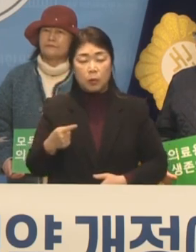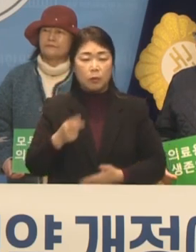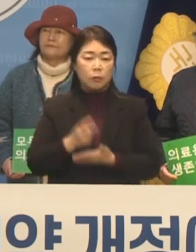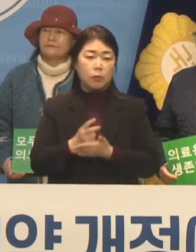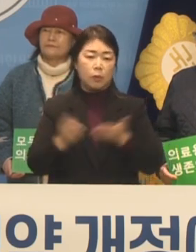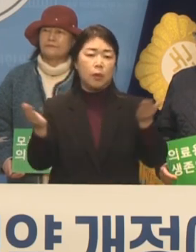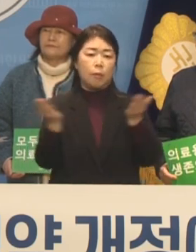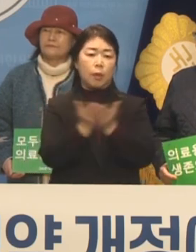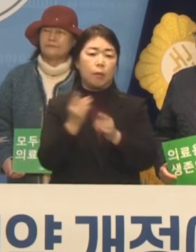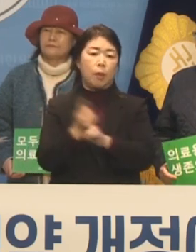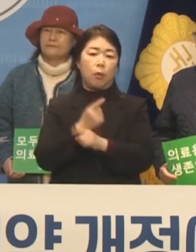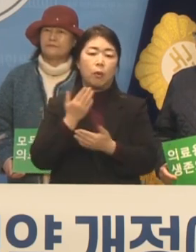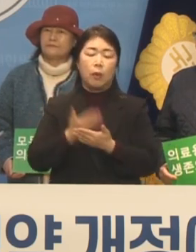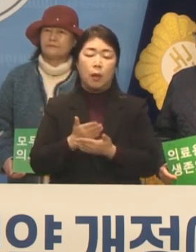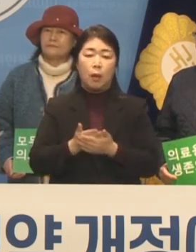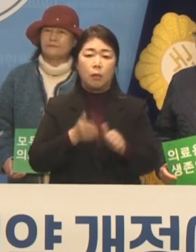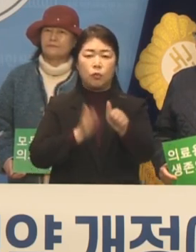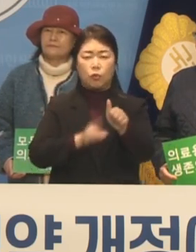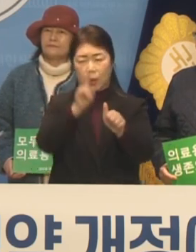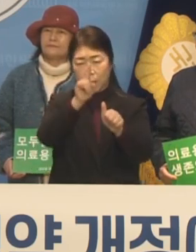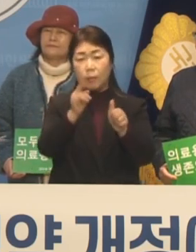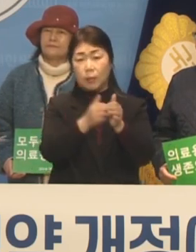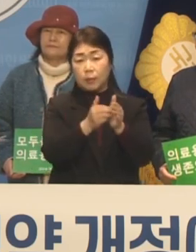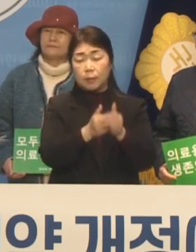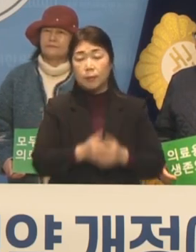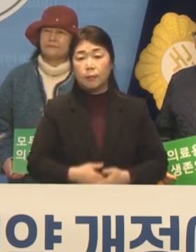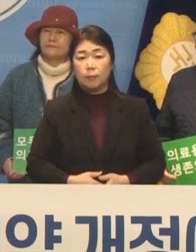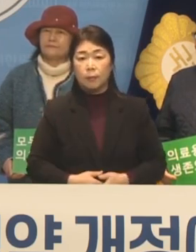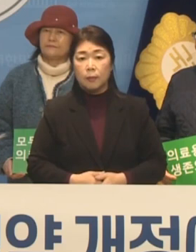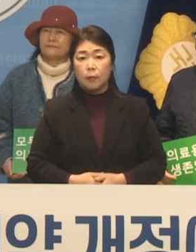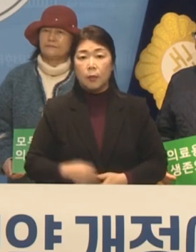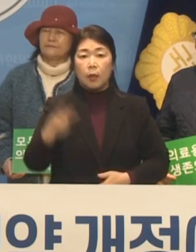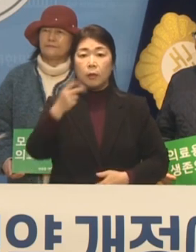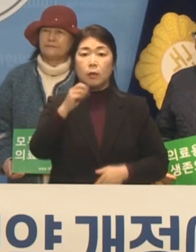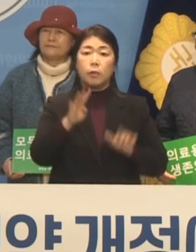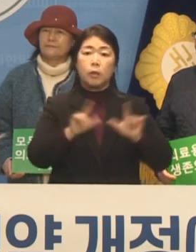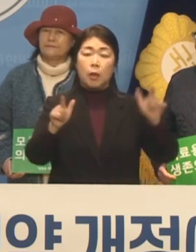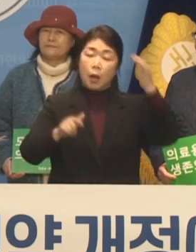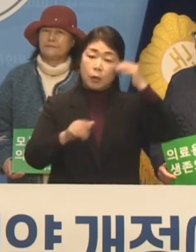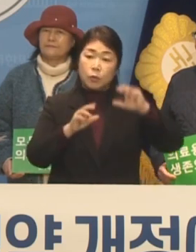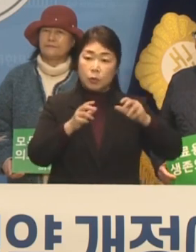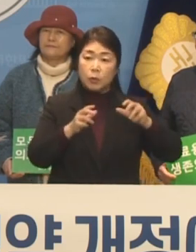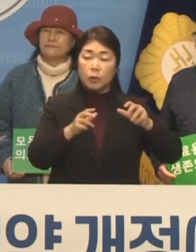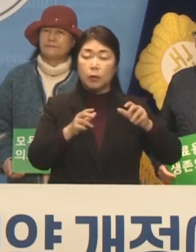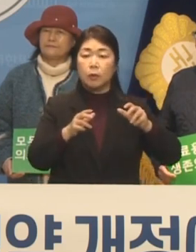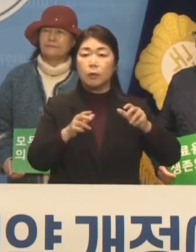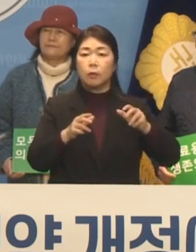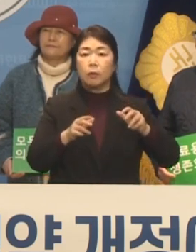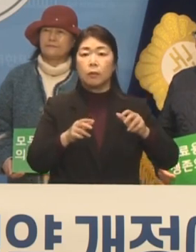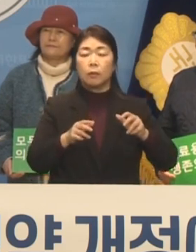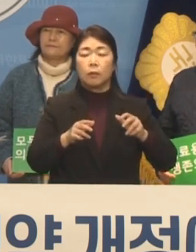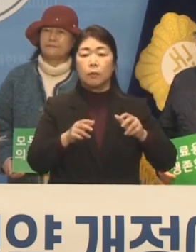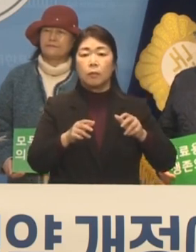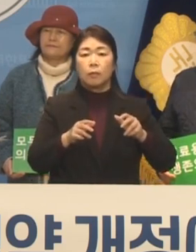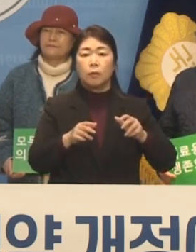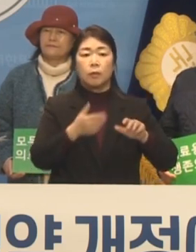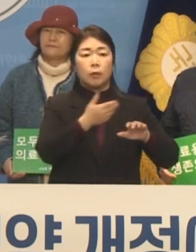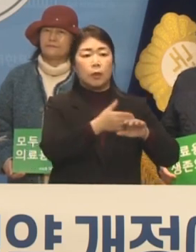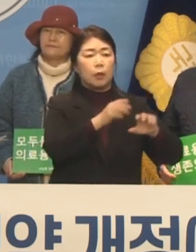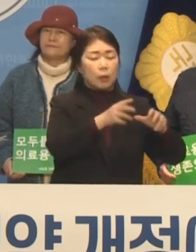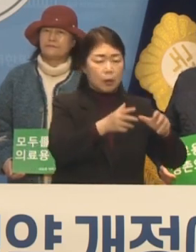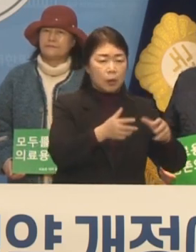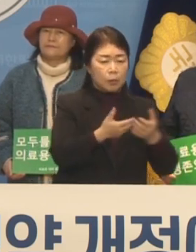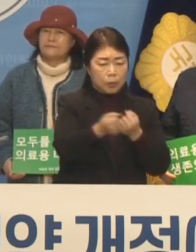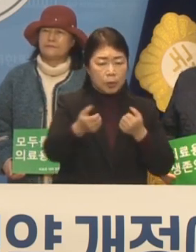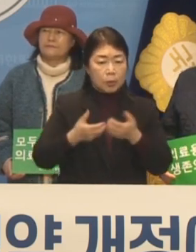국내법을 개정해달라는 그 요구 하나뿐입니다. 아무쪼록 2024년 한국이 갈라파고스 국가가 되지